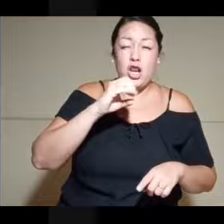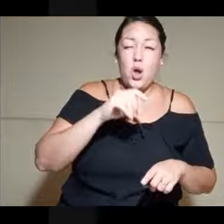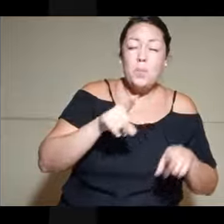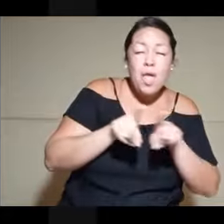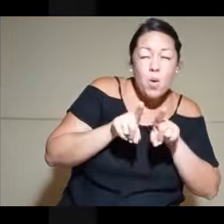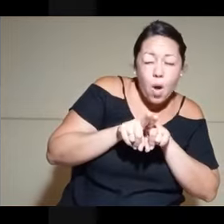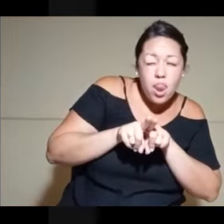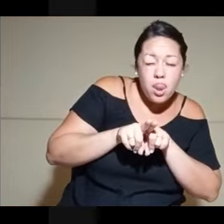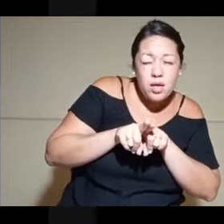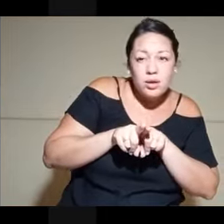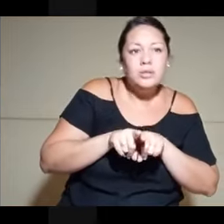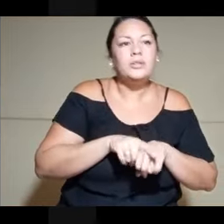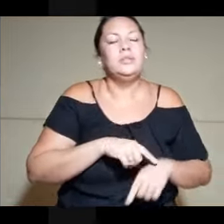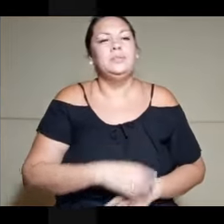no?